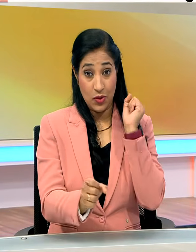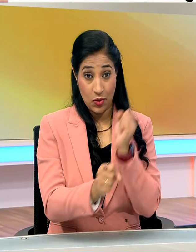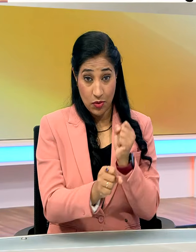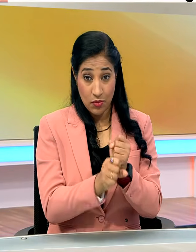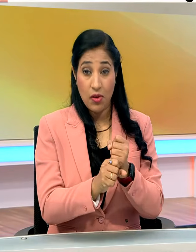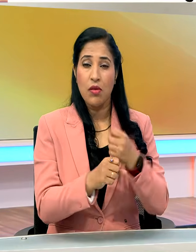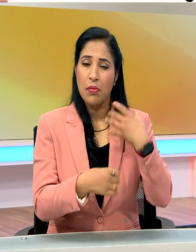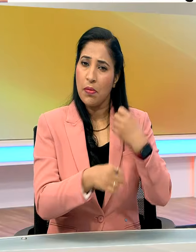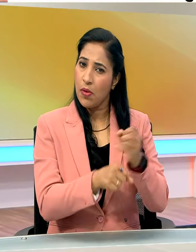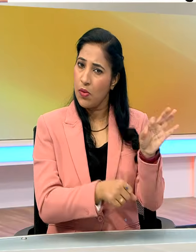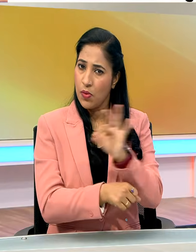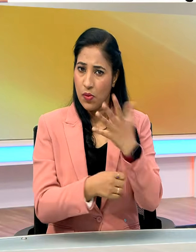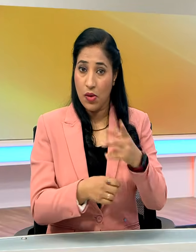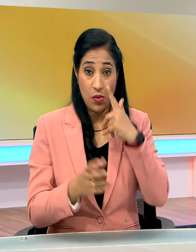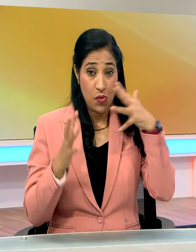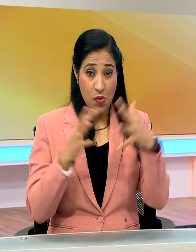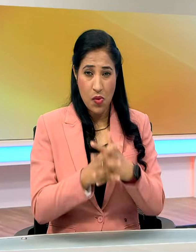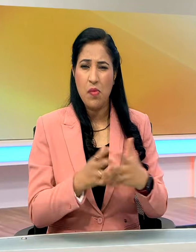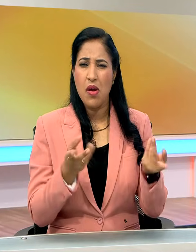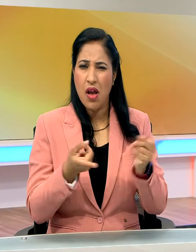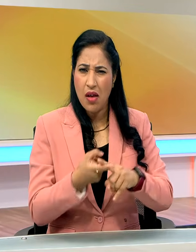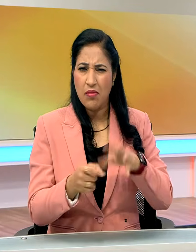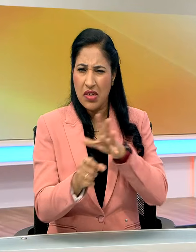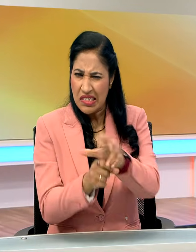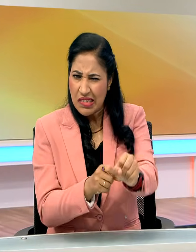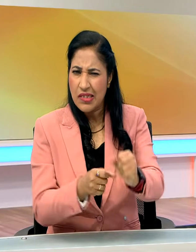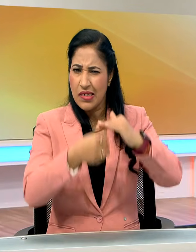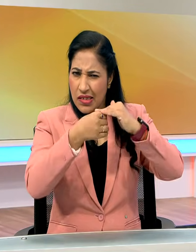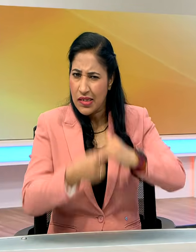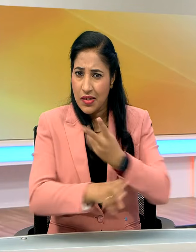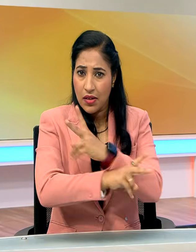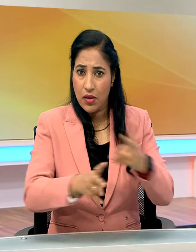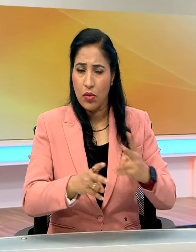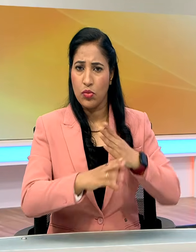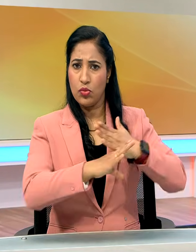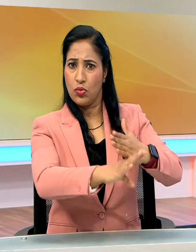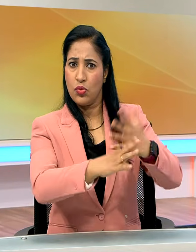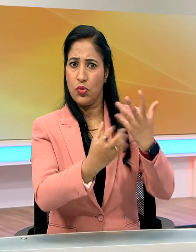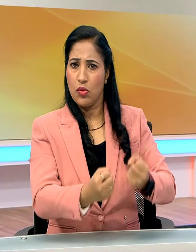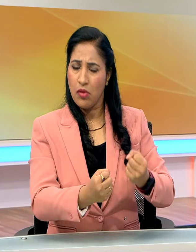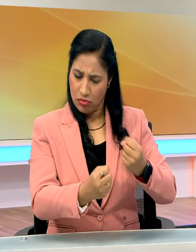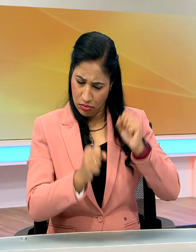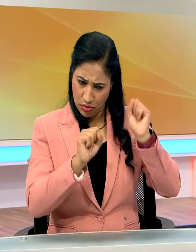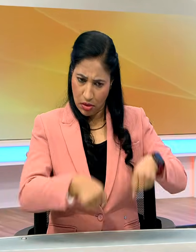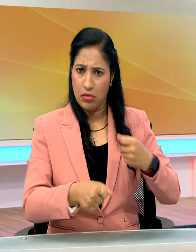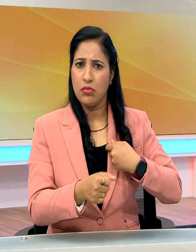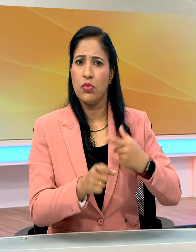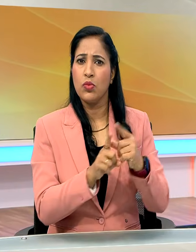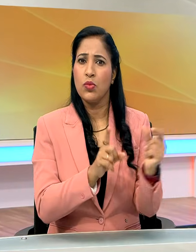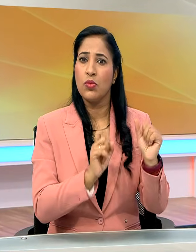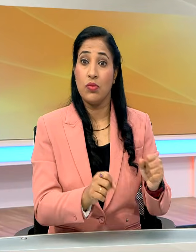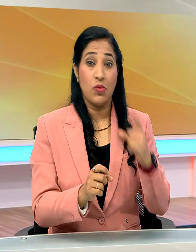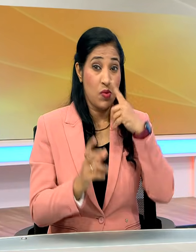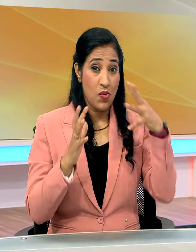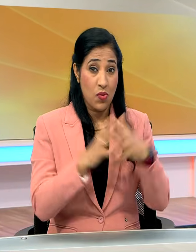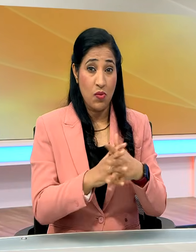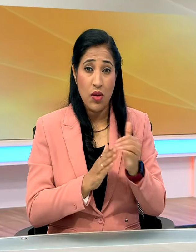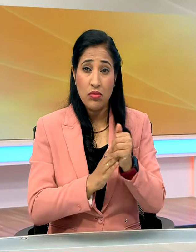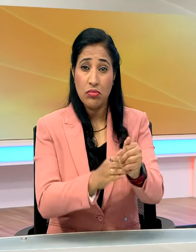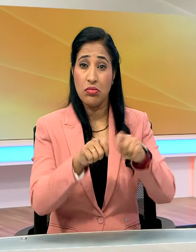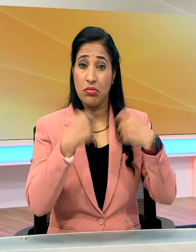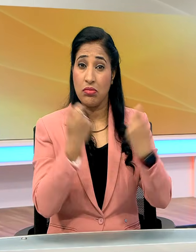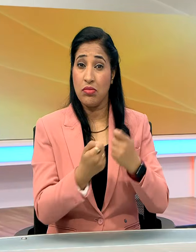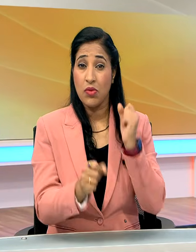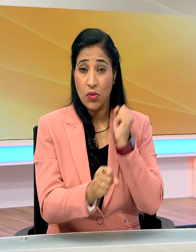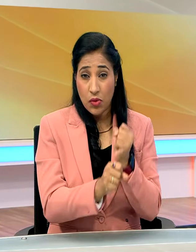सरकार बनने पर महिलाओं के खिलाफ अपराध को रोकने के लिए युद्धस्तर पर कार्रवाई करने का भी ऐलान किया है। महिला नेतृत्व वाली सहकारी समितियों और